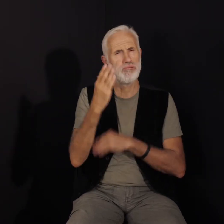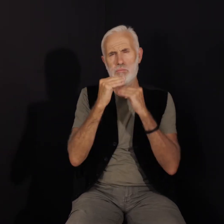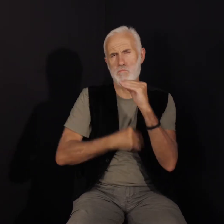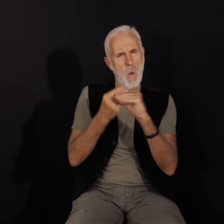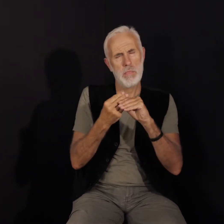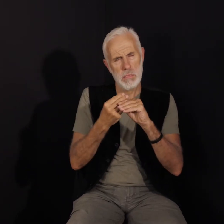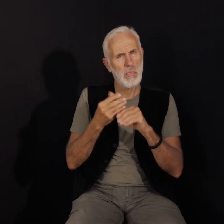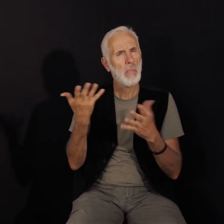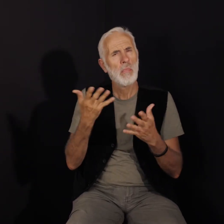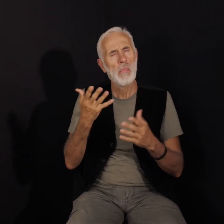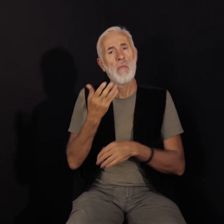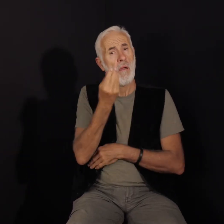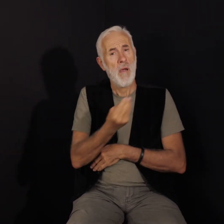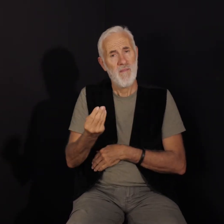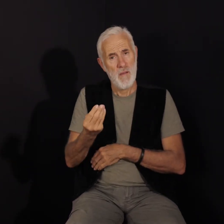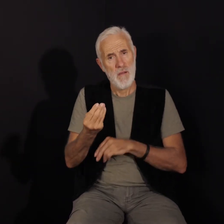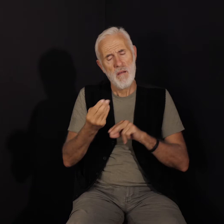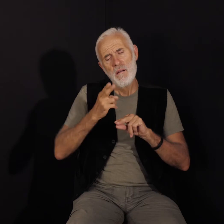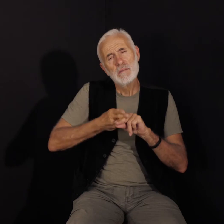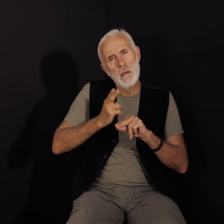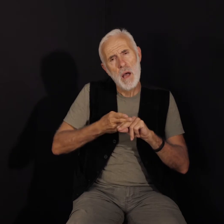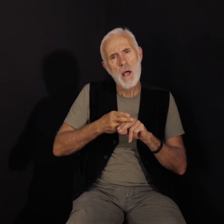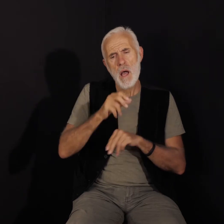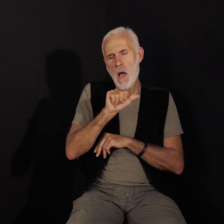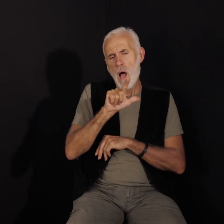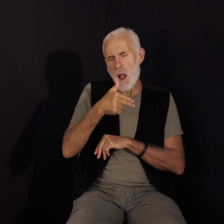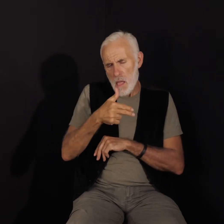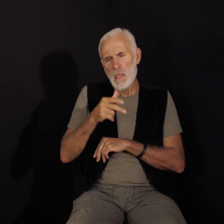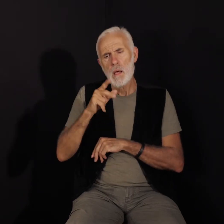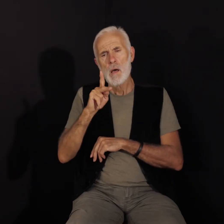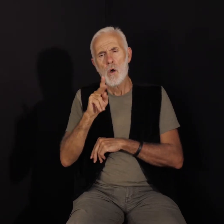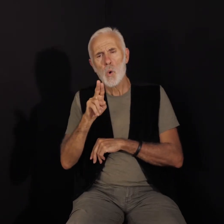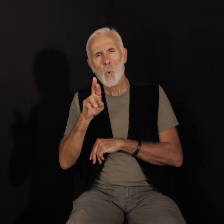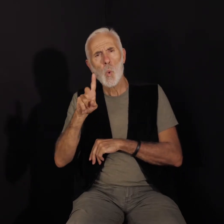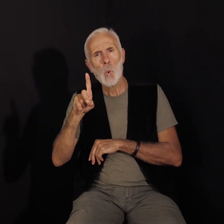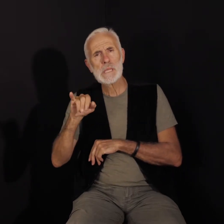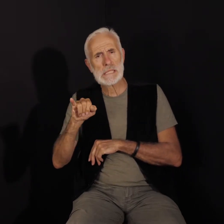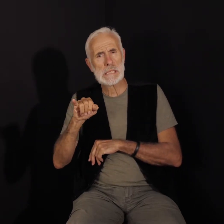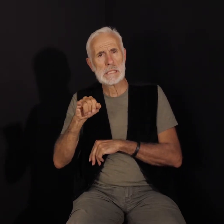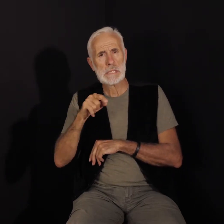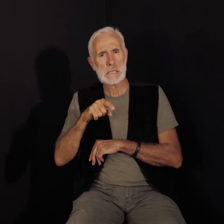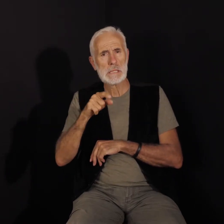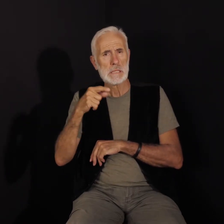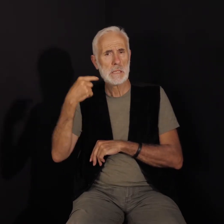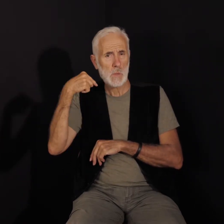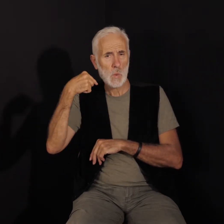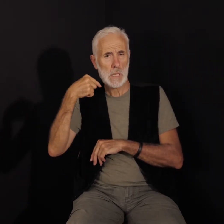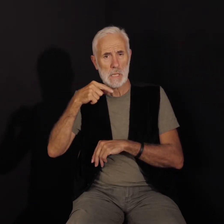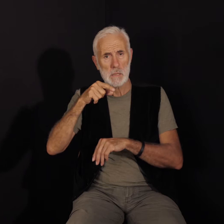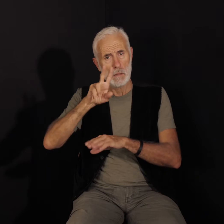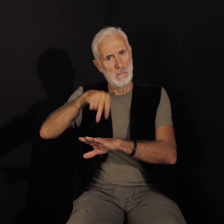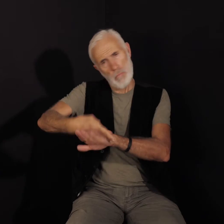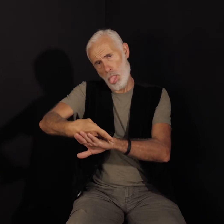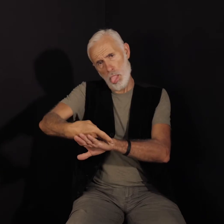garçon appelé Alan Kurdi, dont vous vous souvenez peut-être, l'image d'un petit garçon mort sur une plage en Turquie.